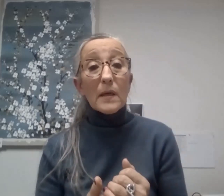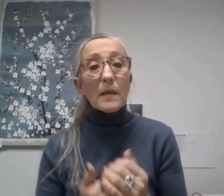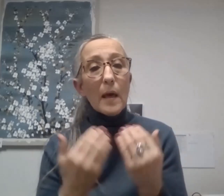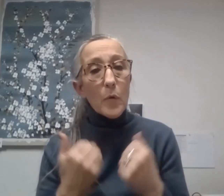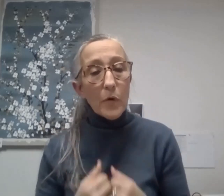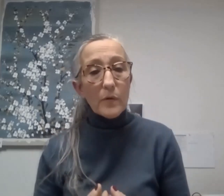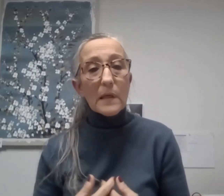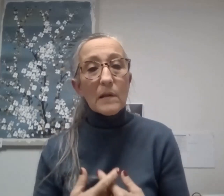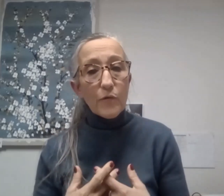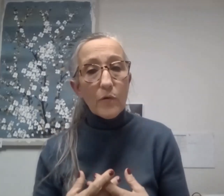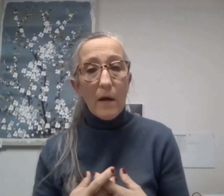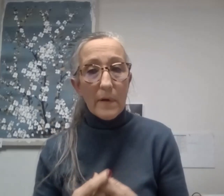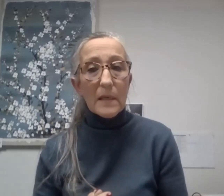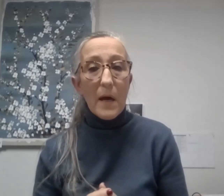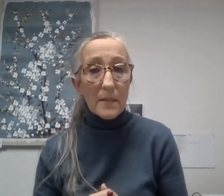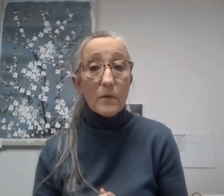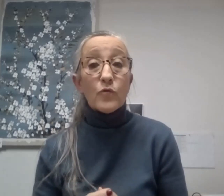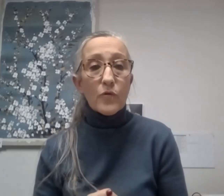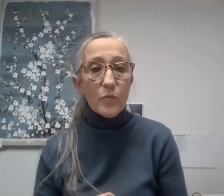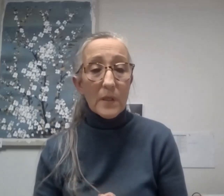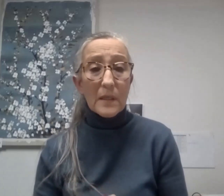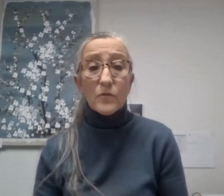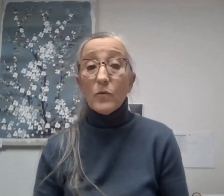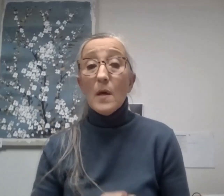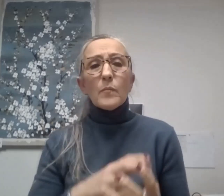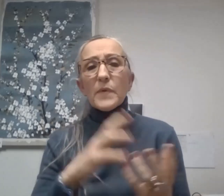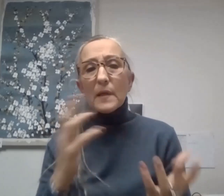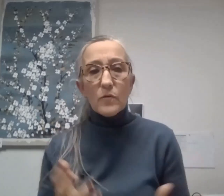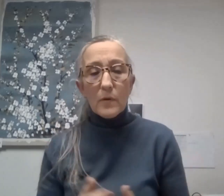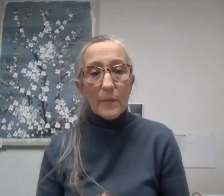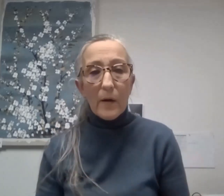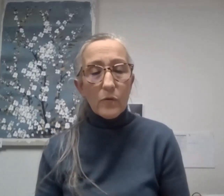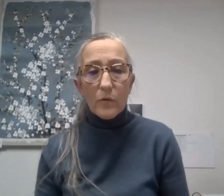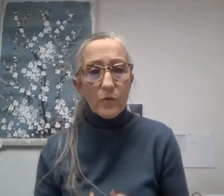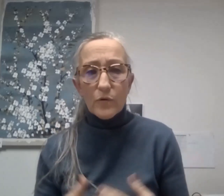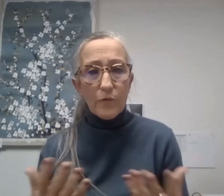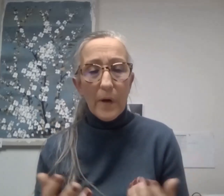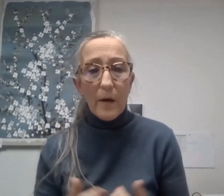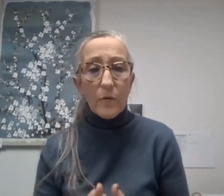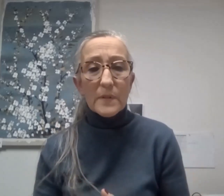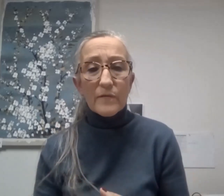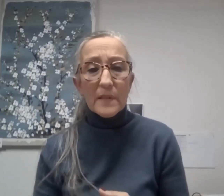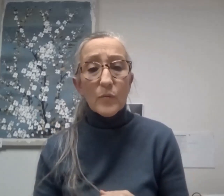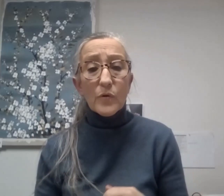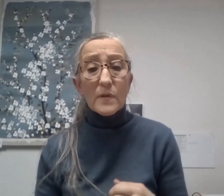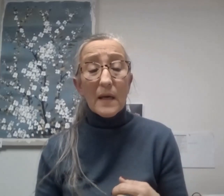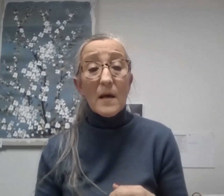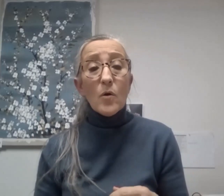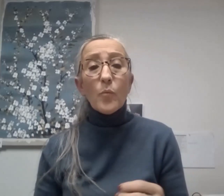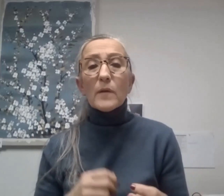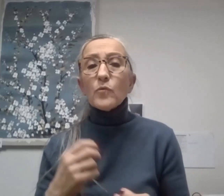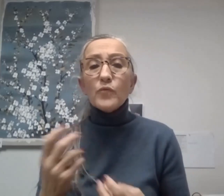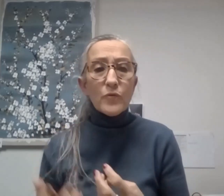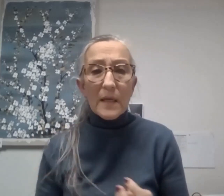même langue et qu'à un moment donné, il faut avoir des bases de communication. Bien sûr, les parcours ne se font pas aussi facilement que